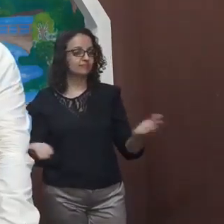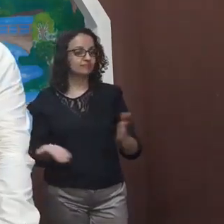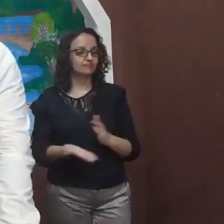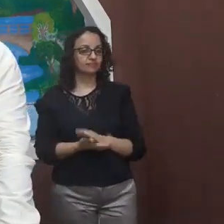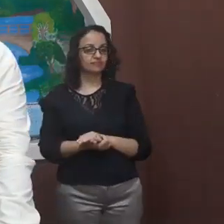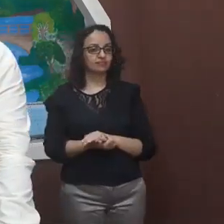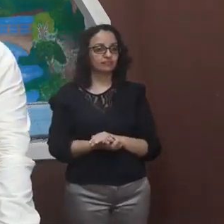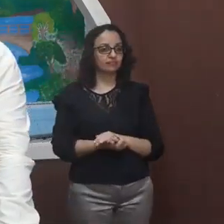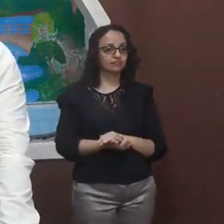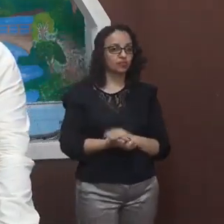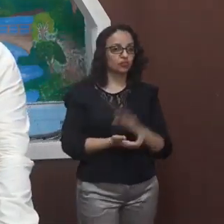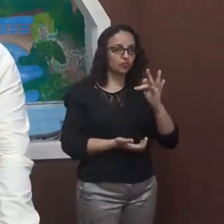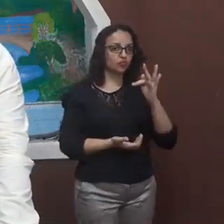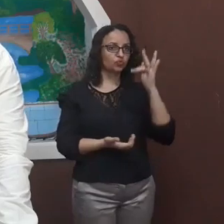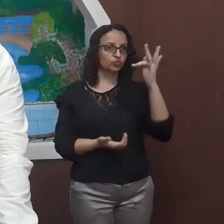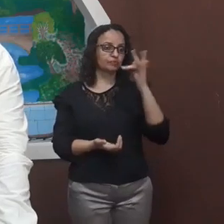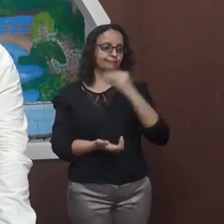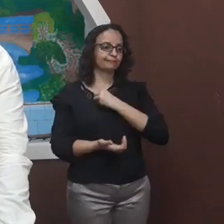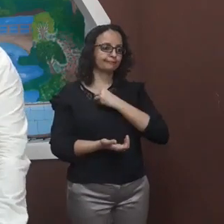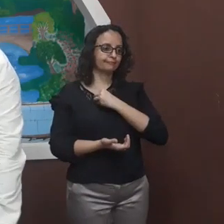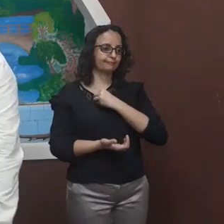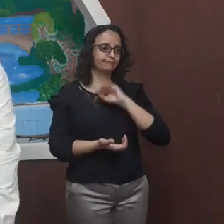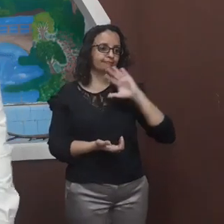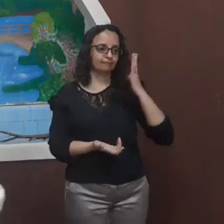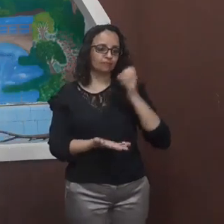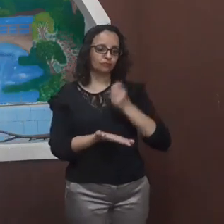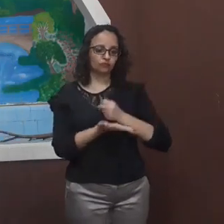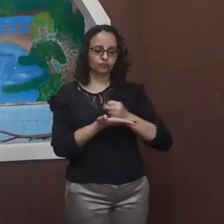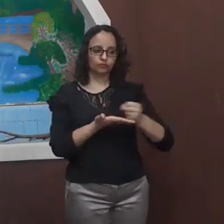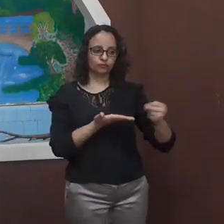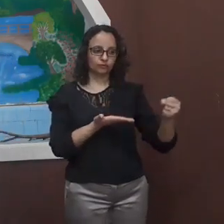O resultado é o pecado.